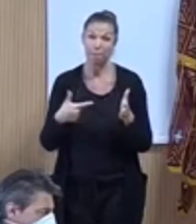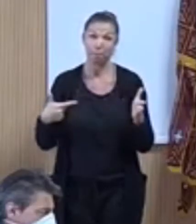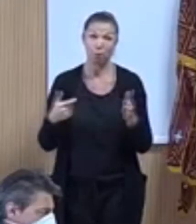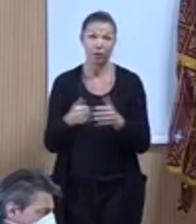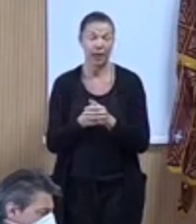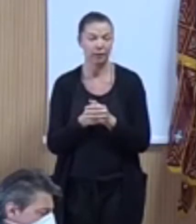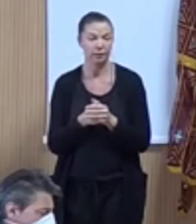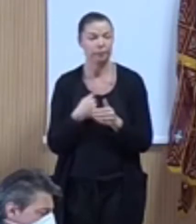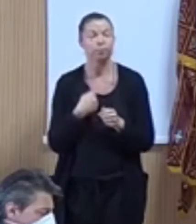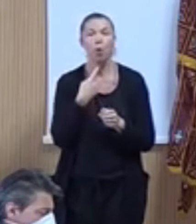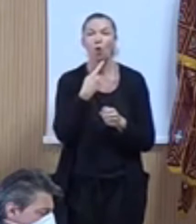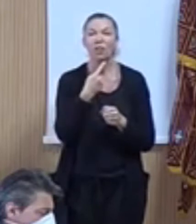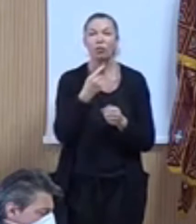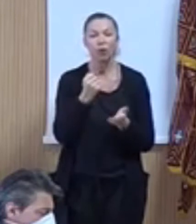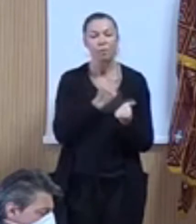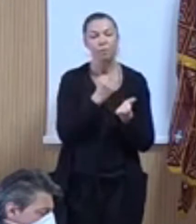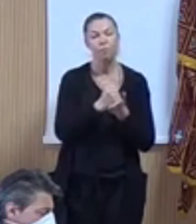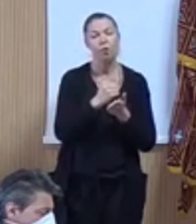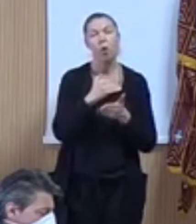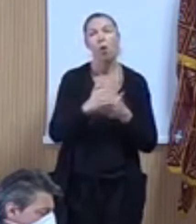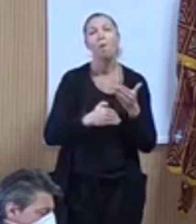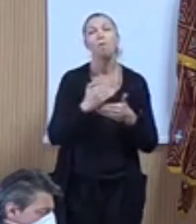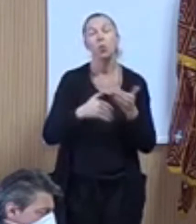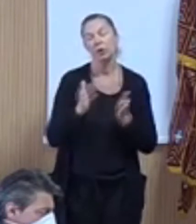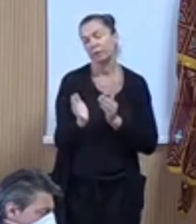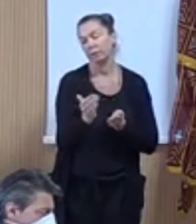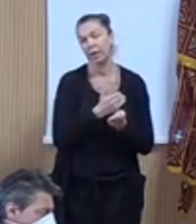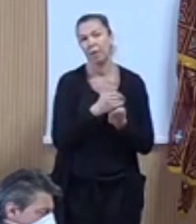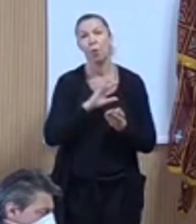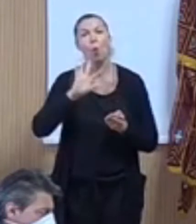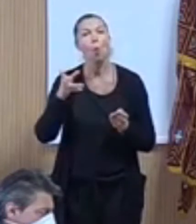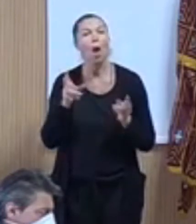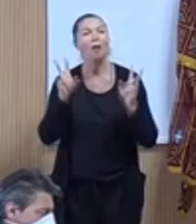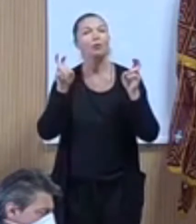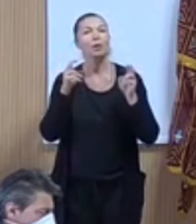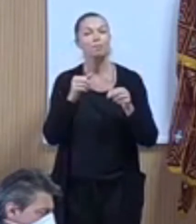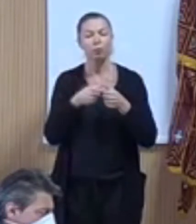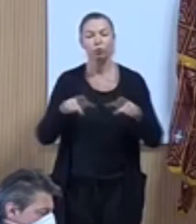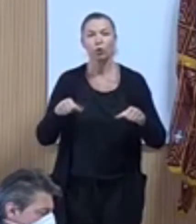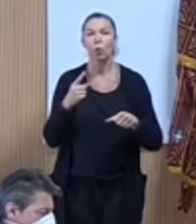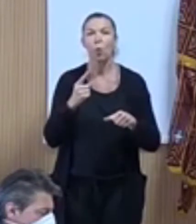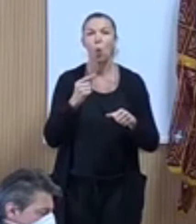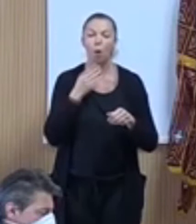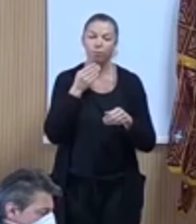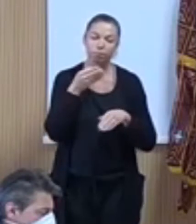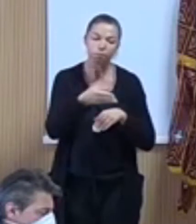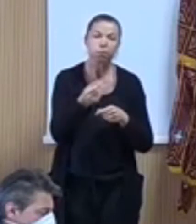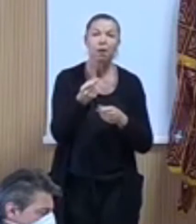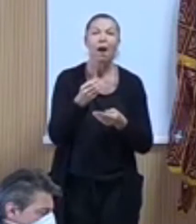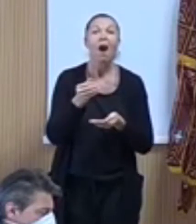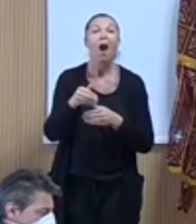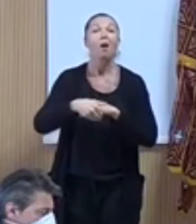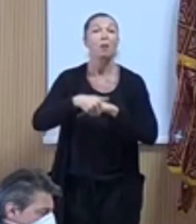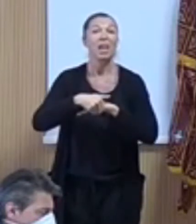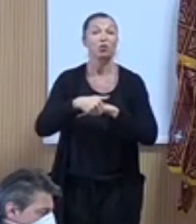altro tema molto importante che è stato sottolineato è quello dell'accesso al credito da parte delle delle aziende da parte